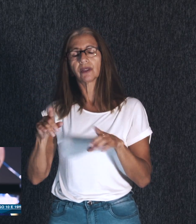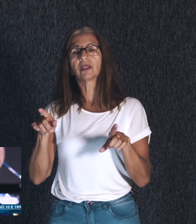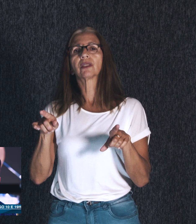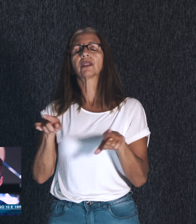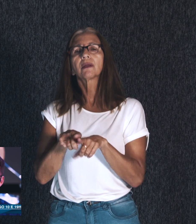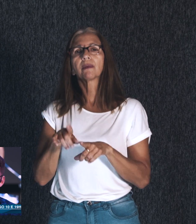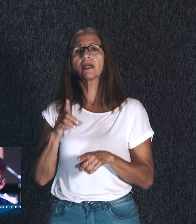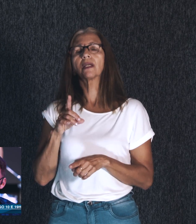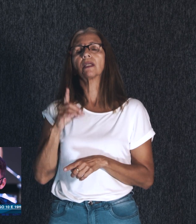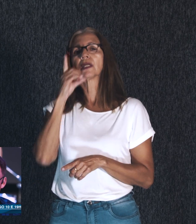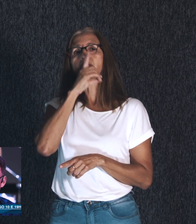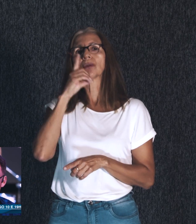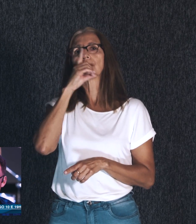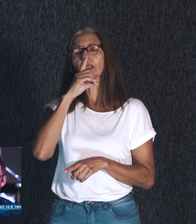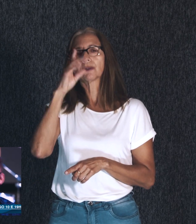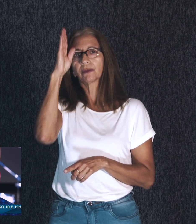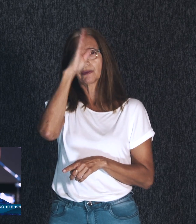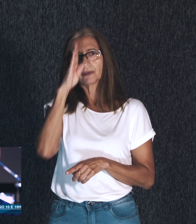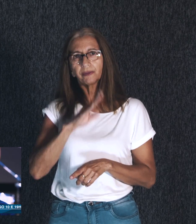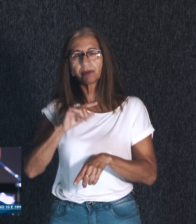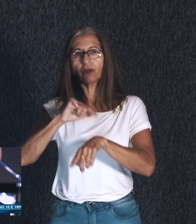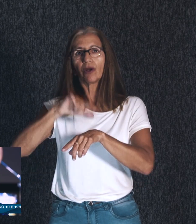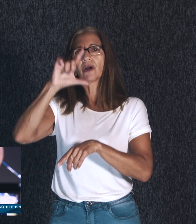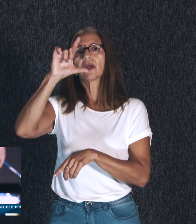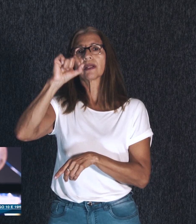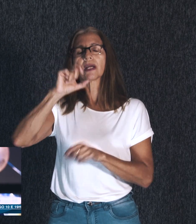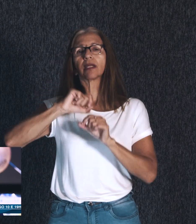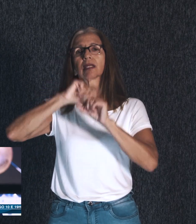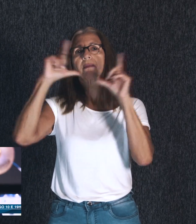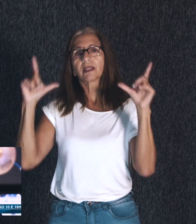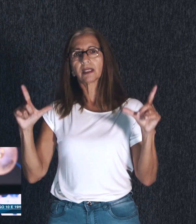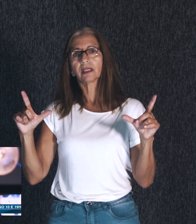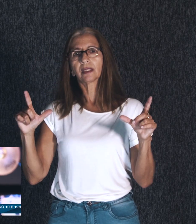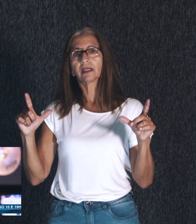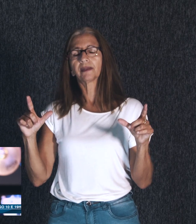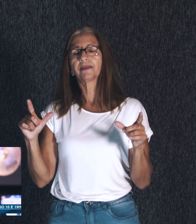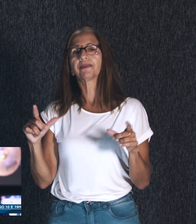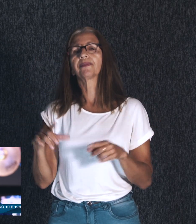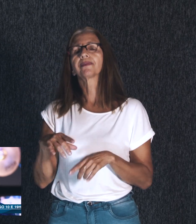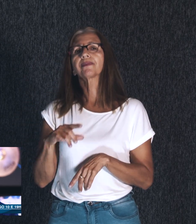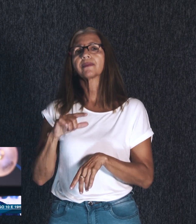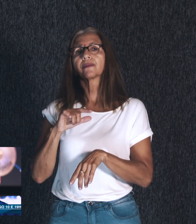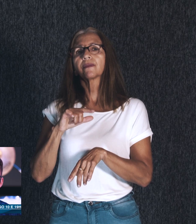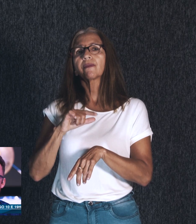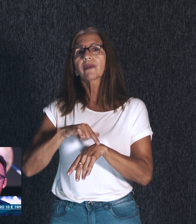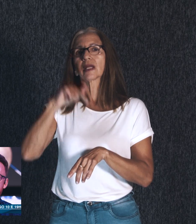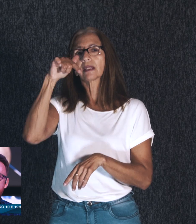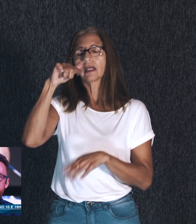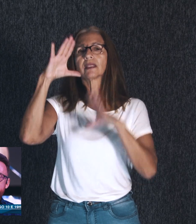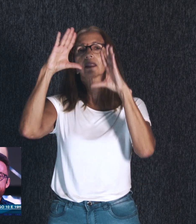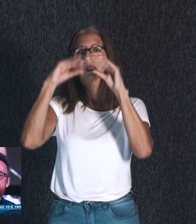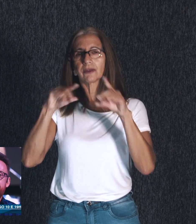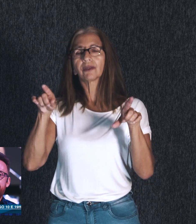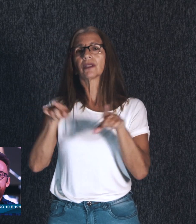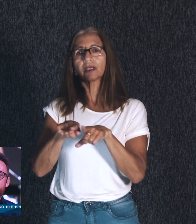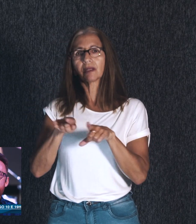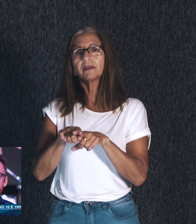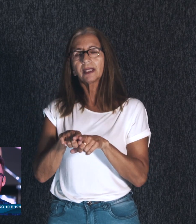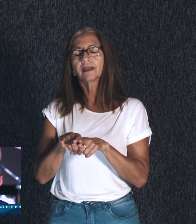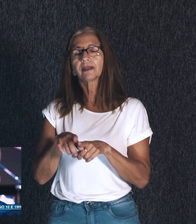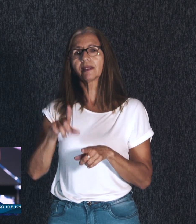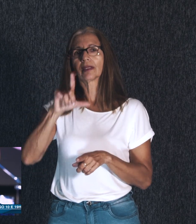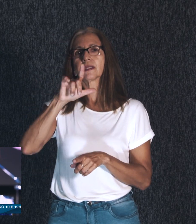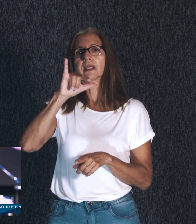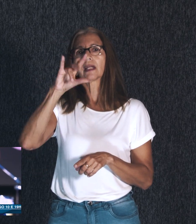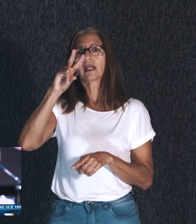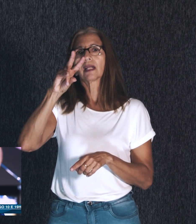pela manhã, tivemos às 10 horas da manhã, e agora às 19. E você pode estar nos acompanhando também pelo nosso